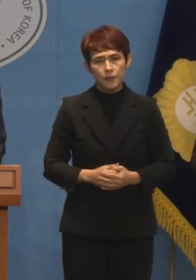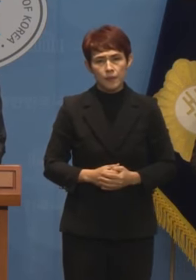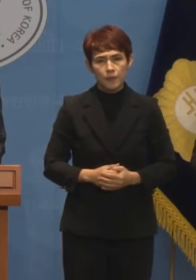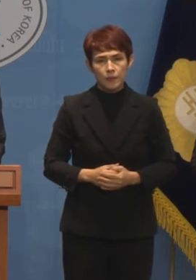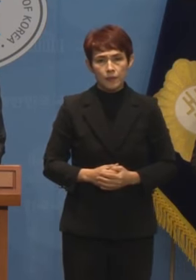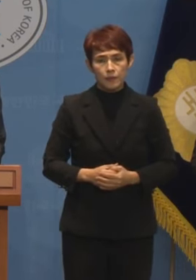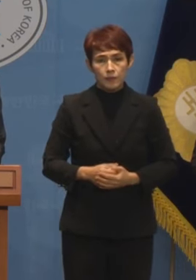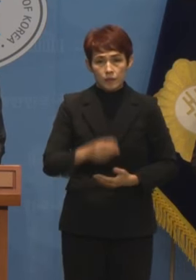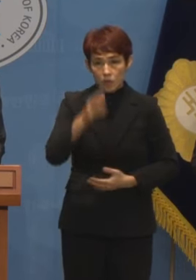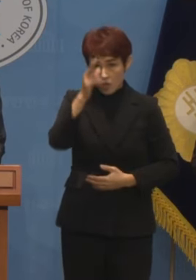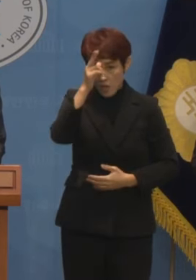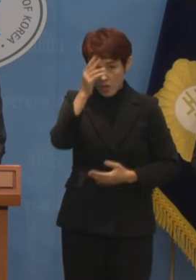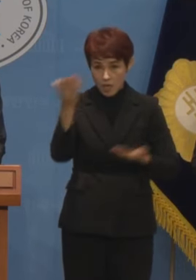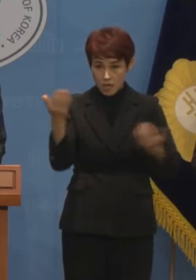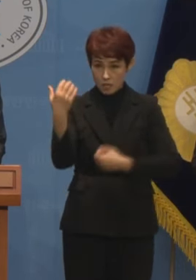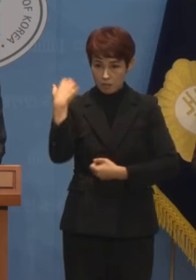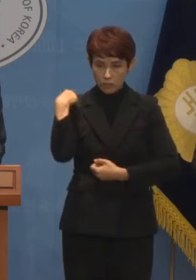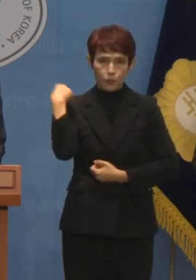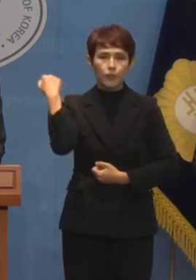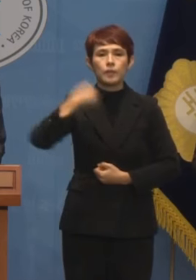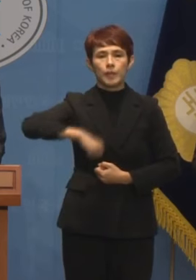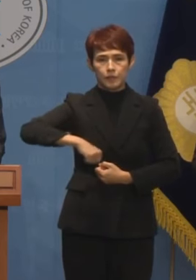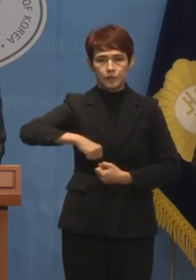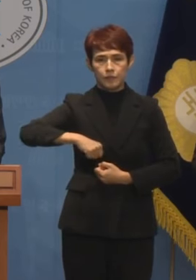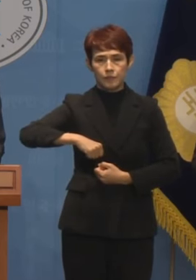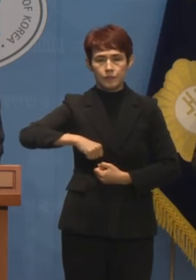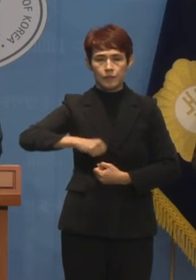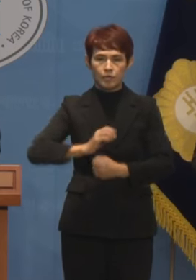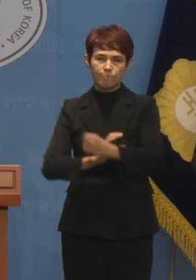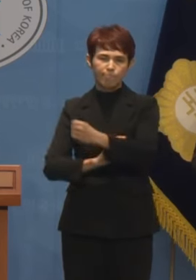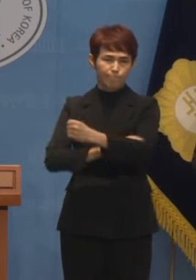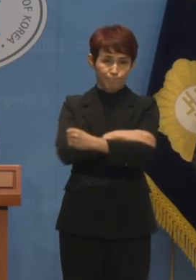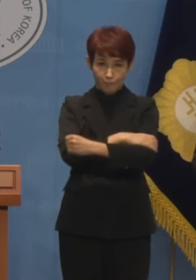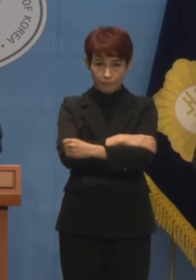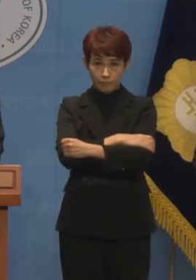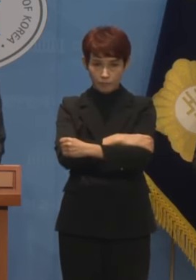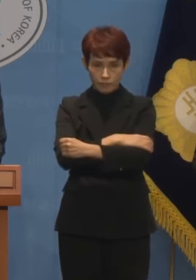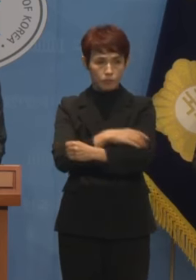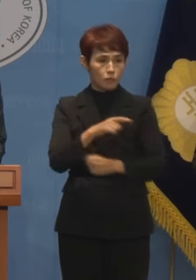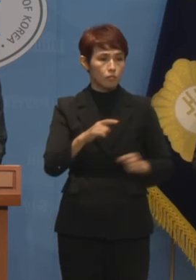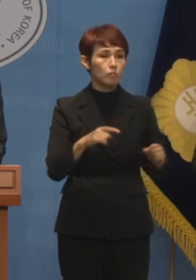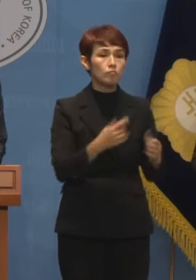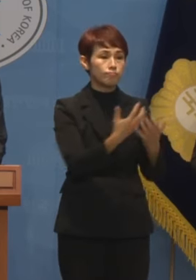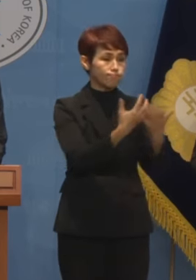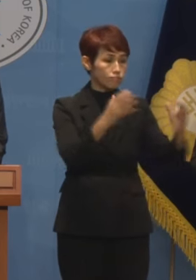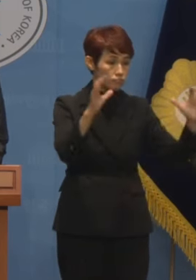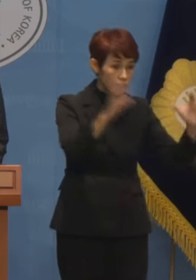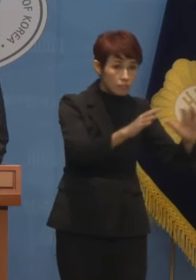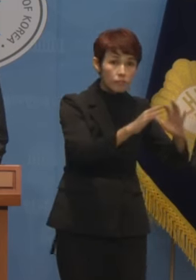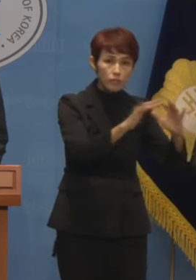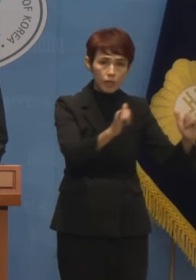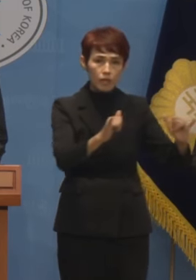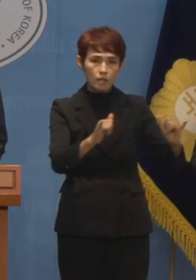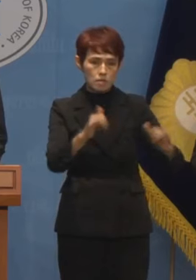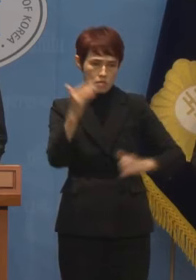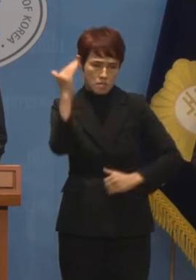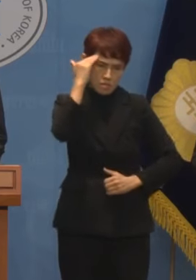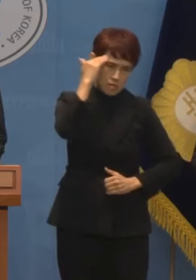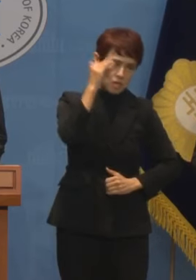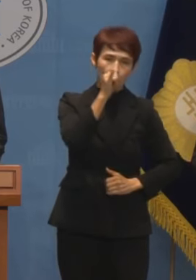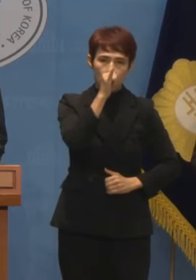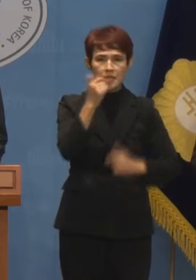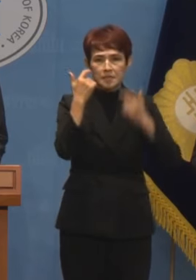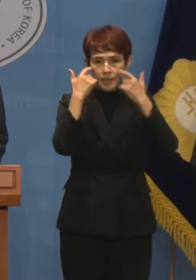이에 경찰관의 직무상 의무를 위반하고 직권을 남용해서 집회 참가자들에게 해를 끼친 것이